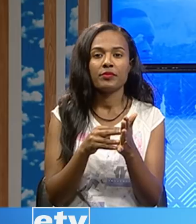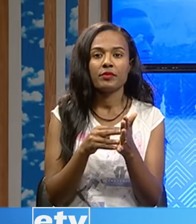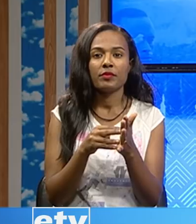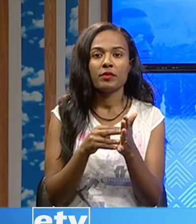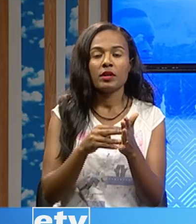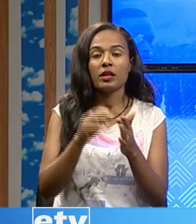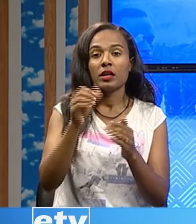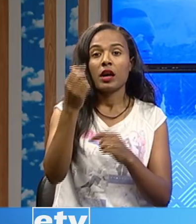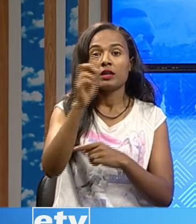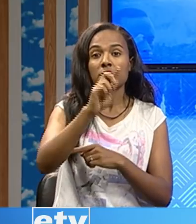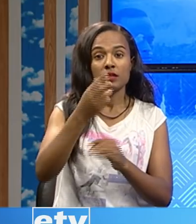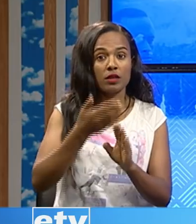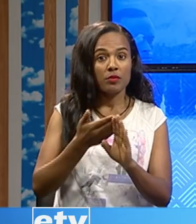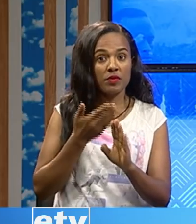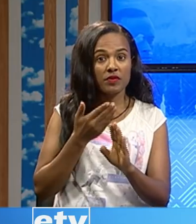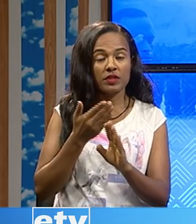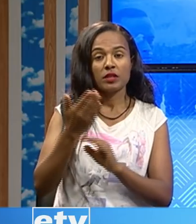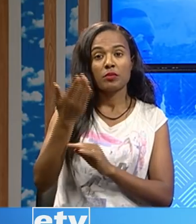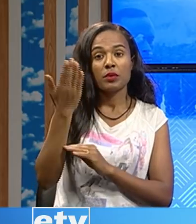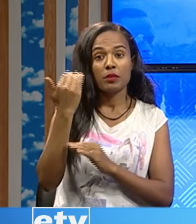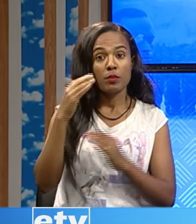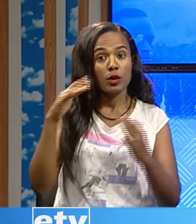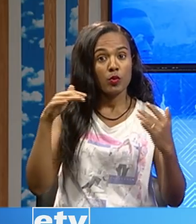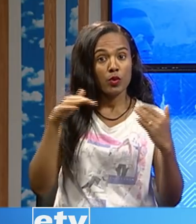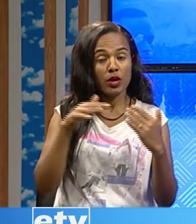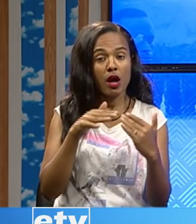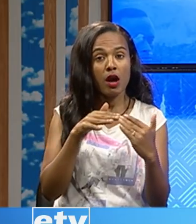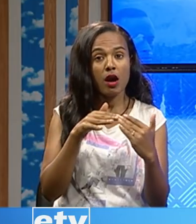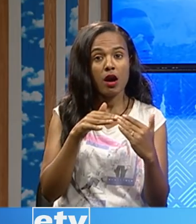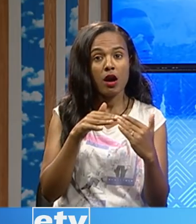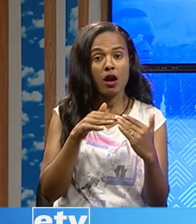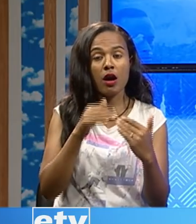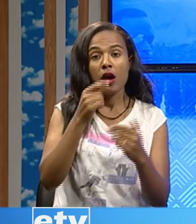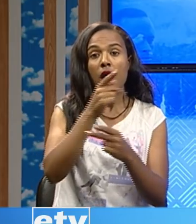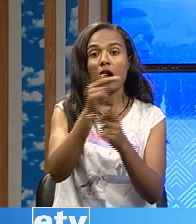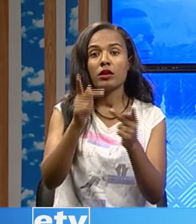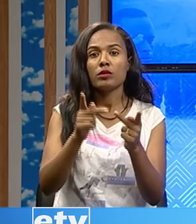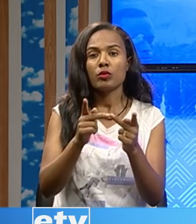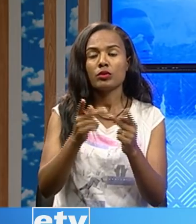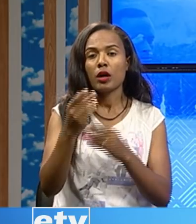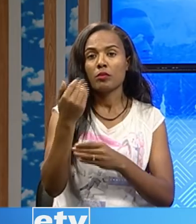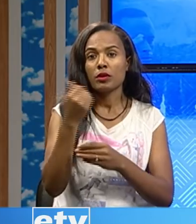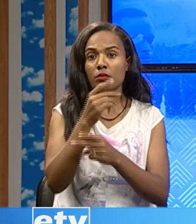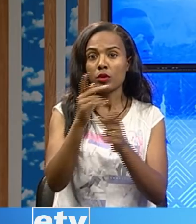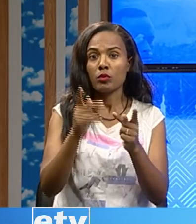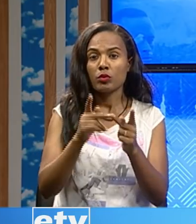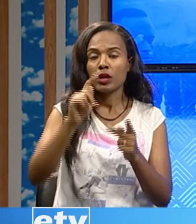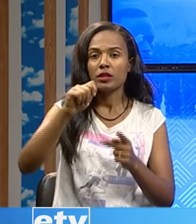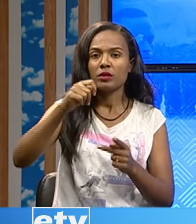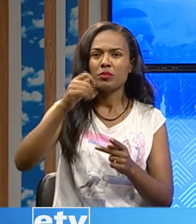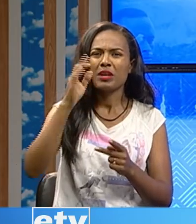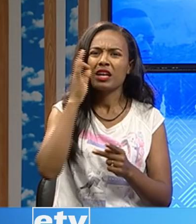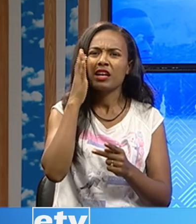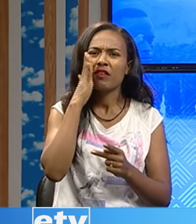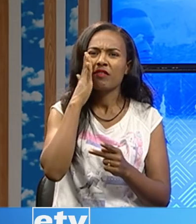ከአስር ቀን በፊት በነበረው ውጊያ በአንድ ቦታ በነበረው ቦታ ቲፒኤልኤፍ እንደ ድሮ